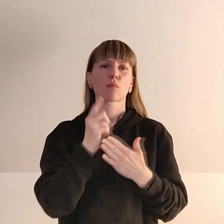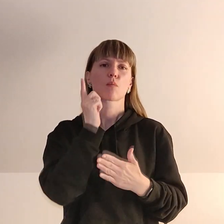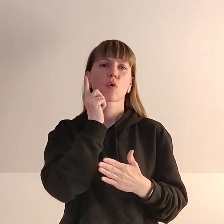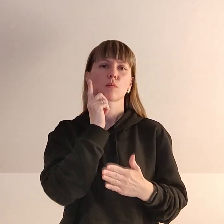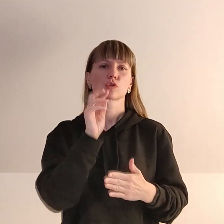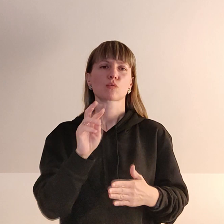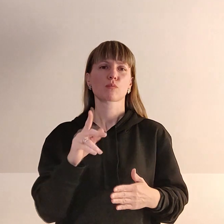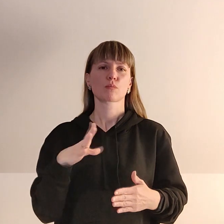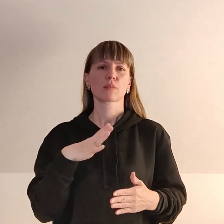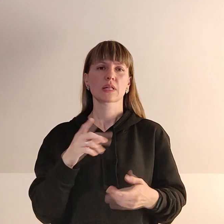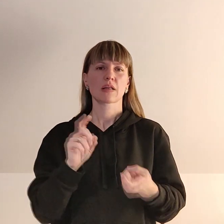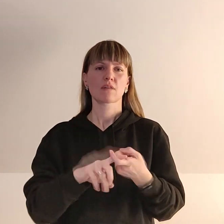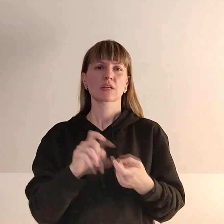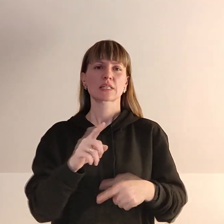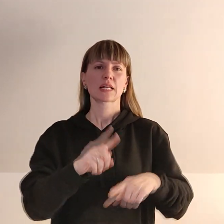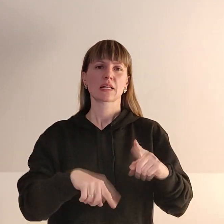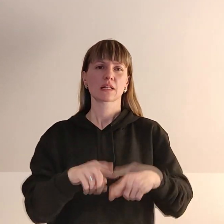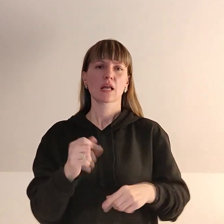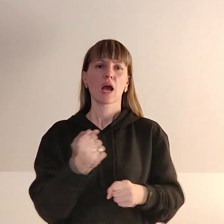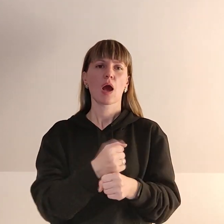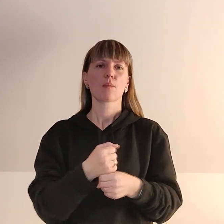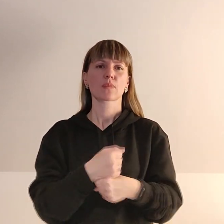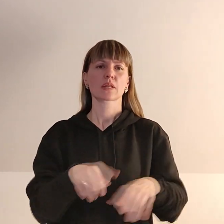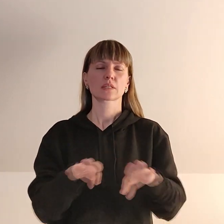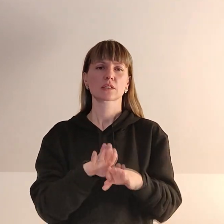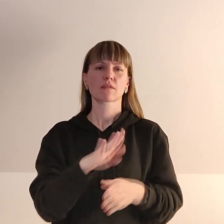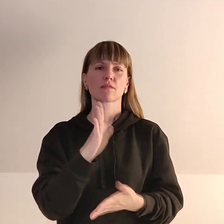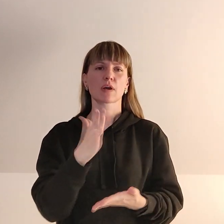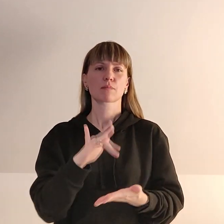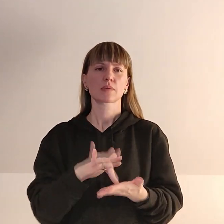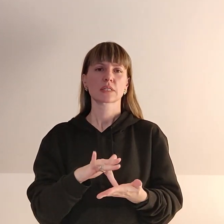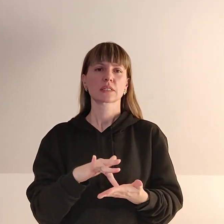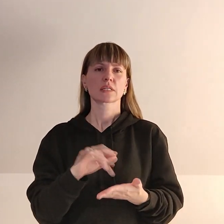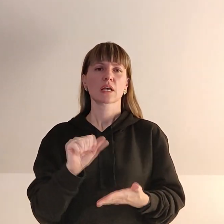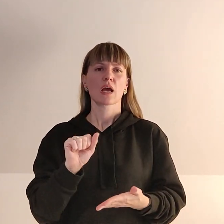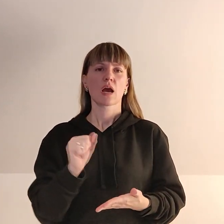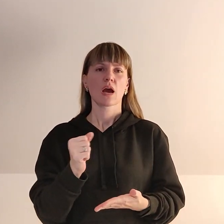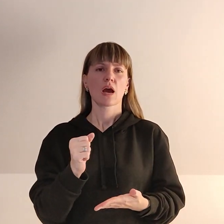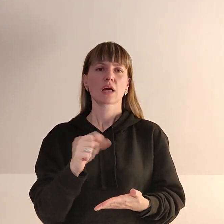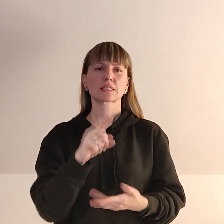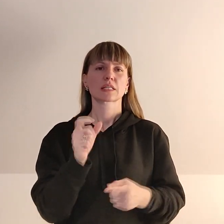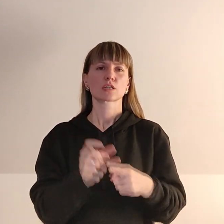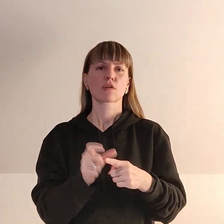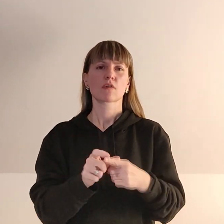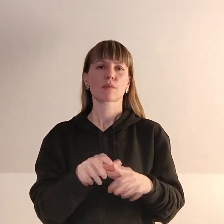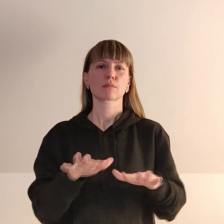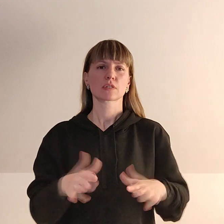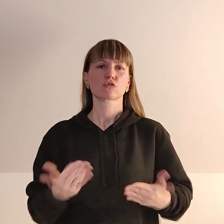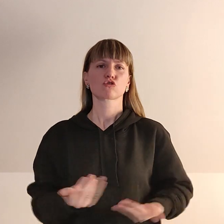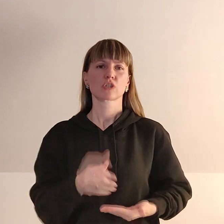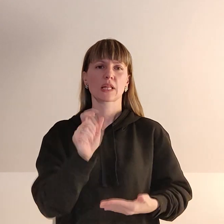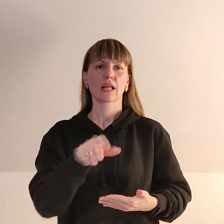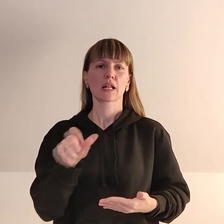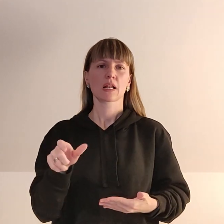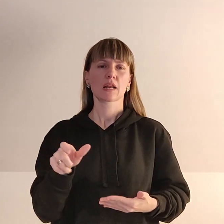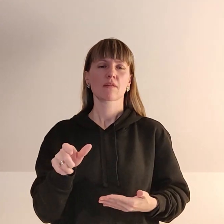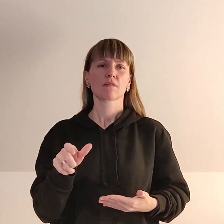зв'язку з рідними. Аптека зачинені в місті, а власне, за словами місцевого жителів, розводять